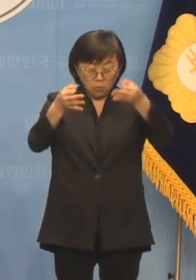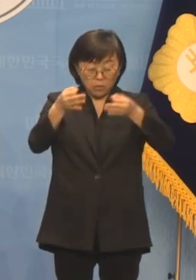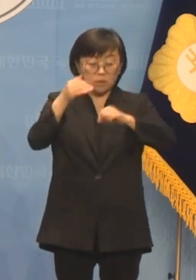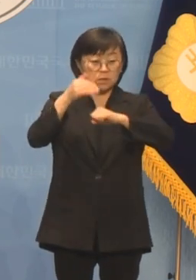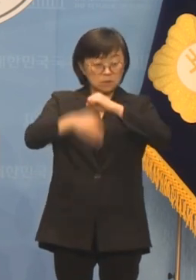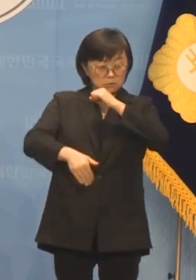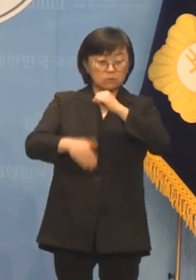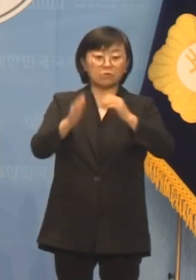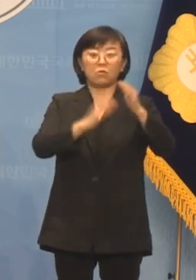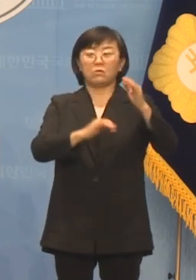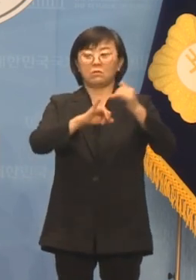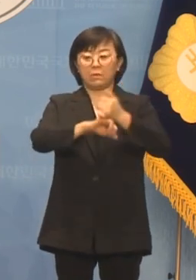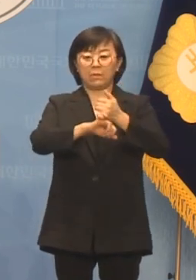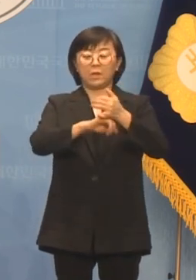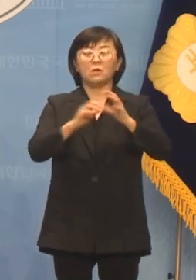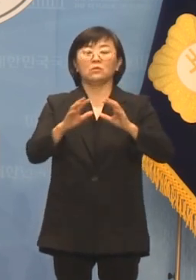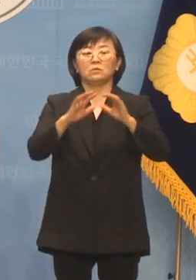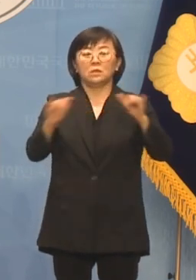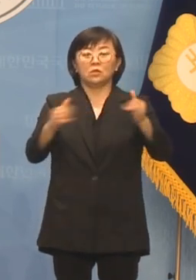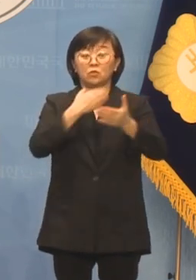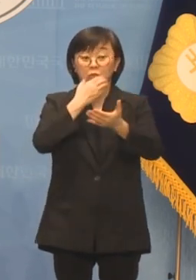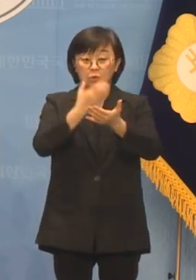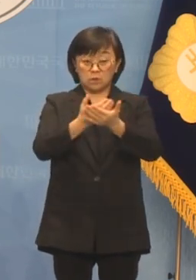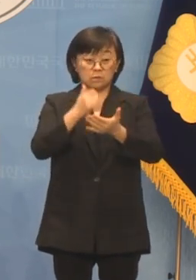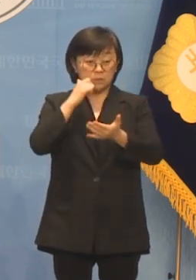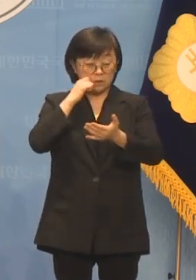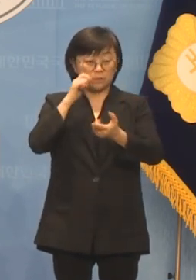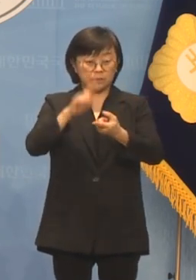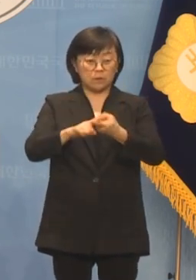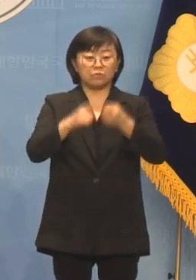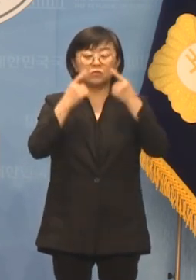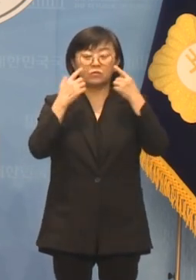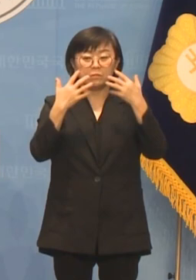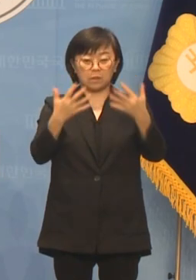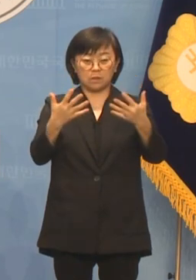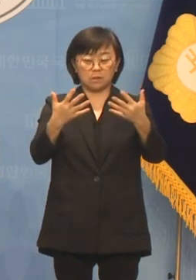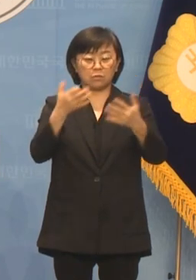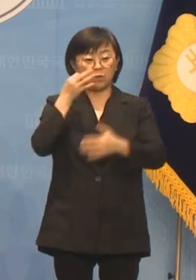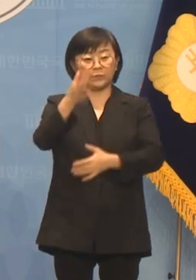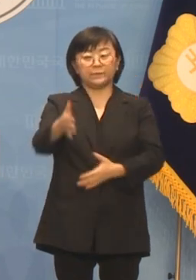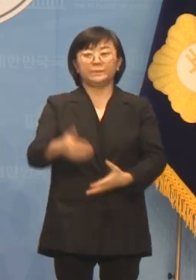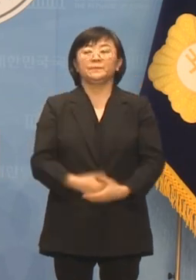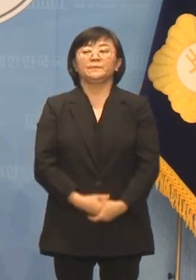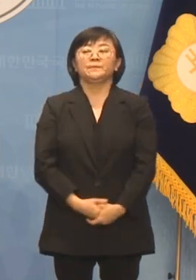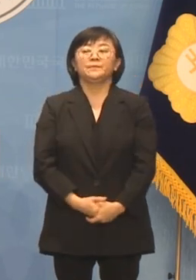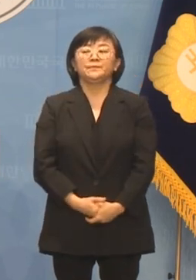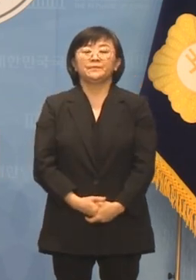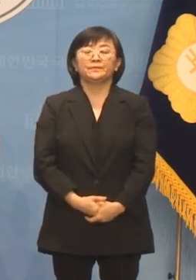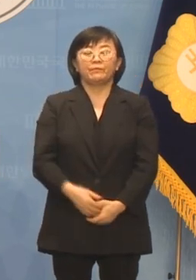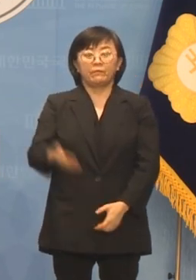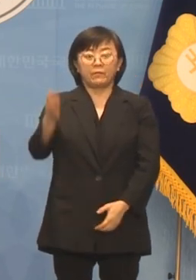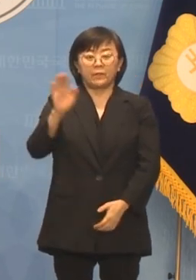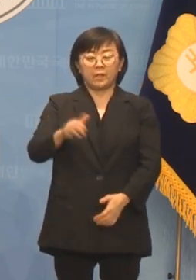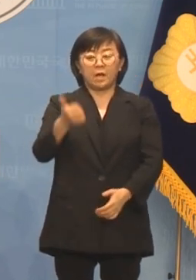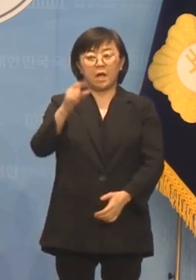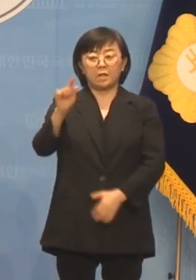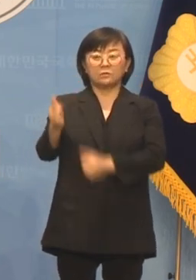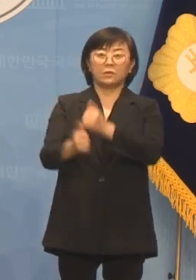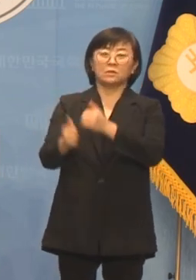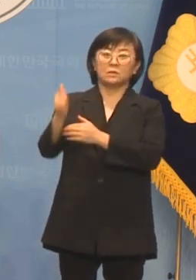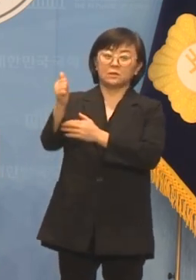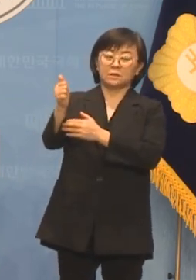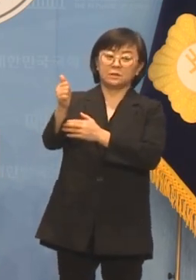선심성 공약으로 국민을 속일 수 없음을 분명히 보여줍니다. 그러나 한동훈